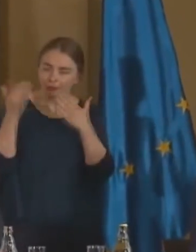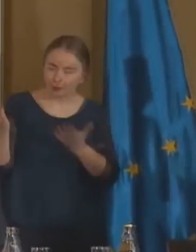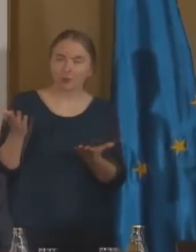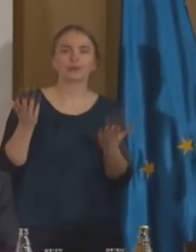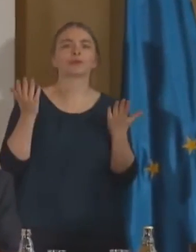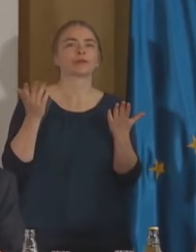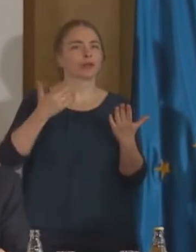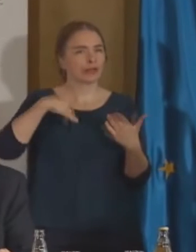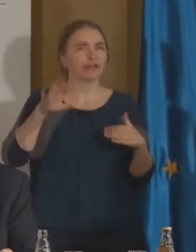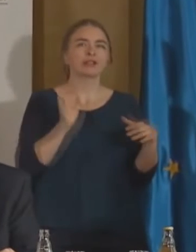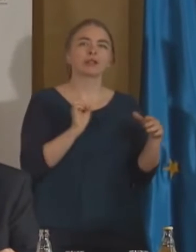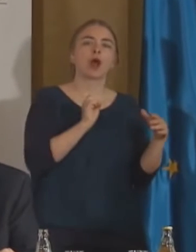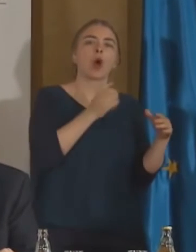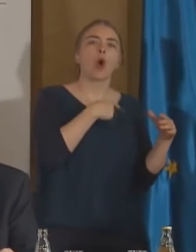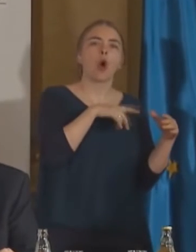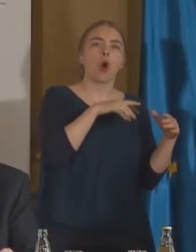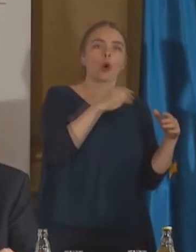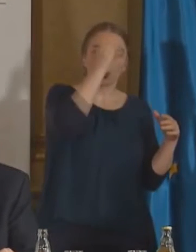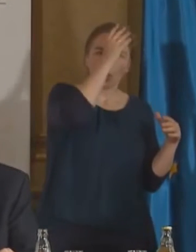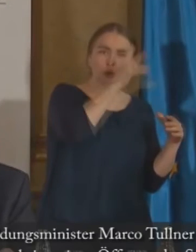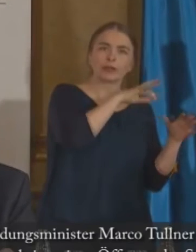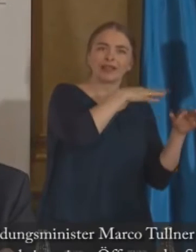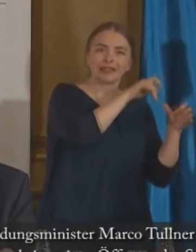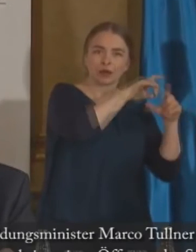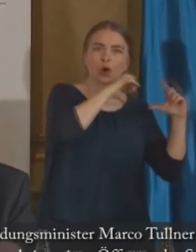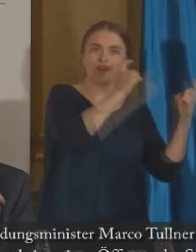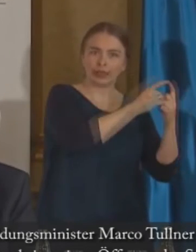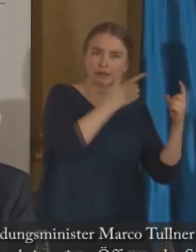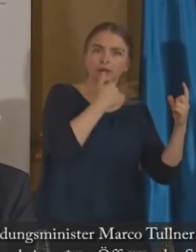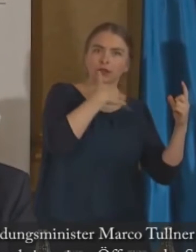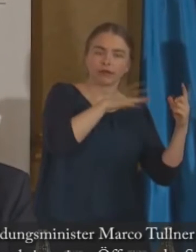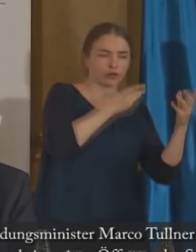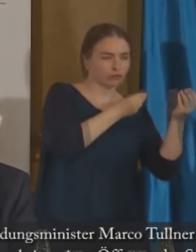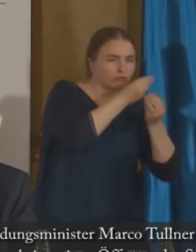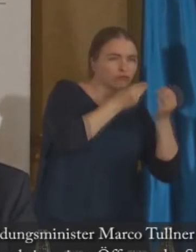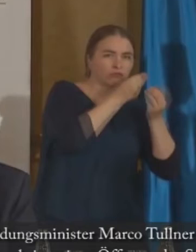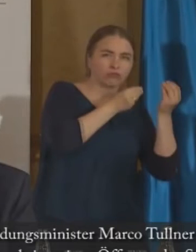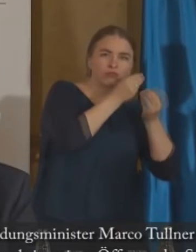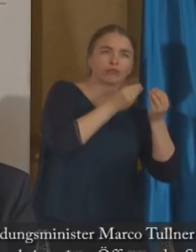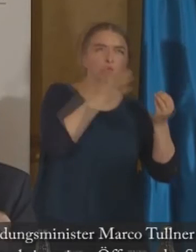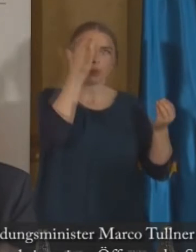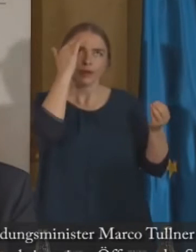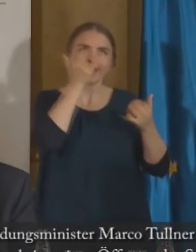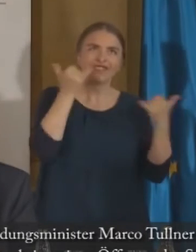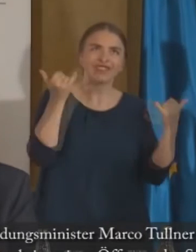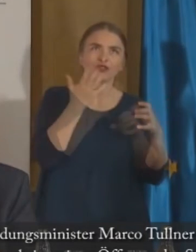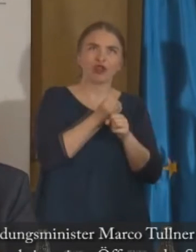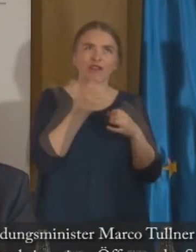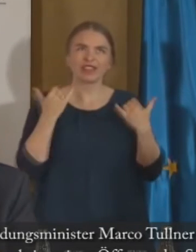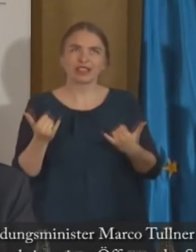der Runde der Ministerpräsidenten mit der Bundeskanzlerin sich Gedanken zu machen, wie es mit den Schulen in Zeiten